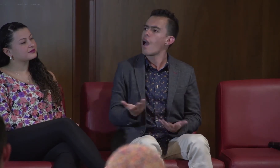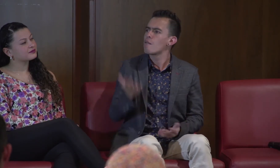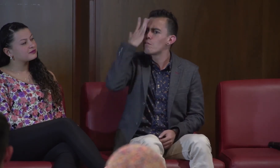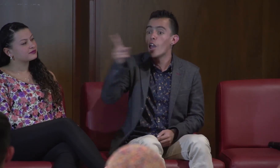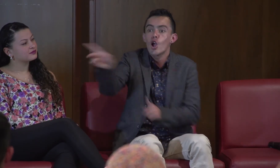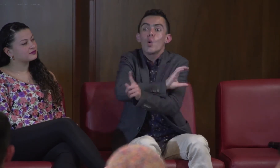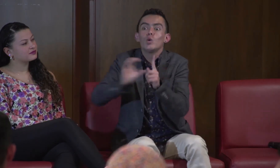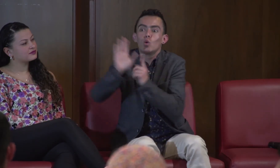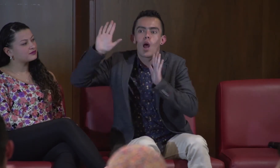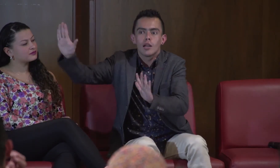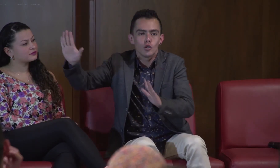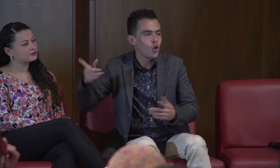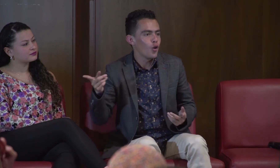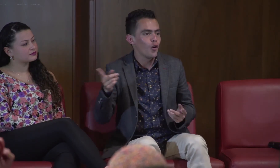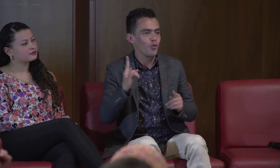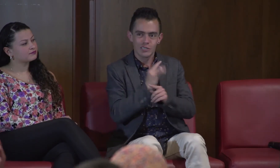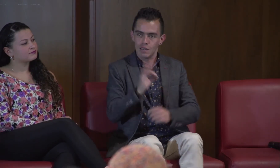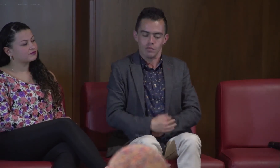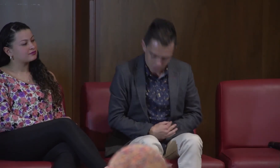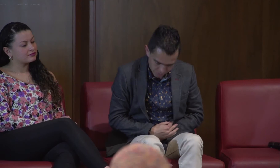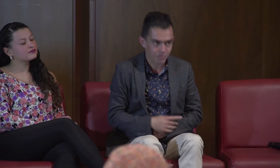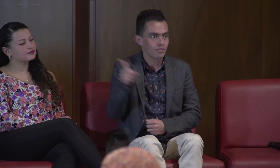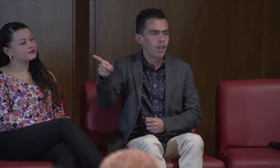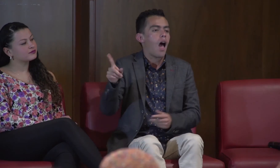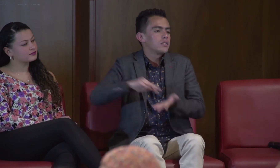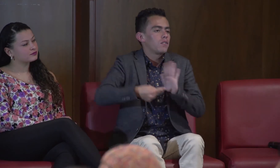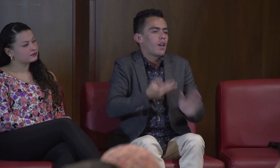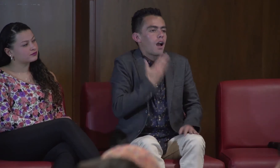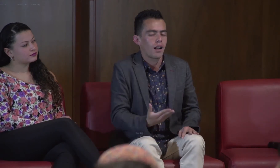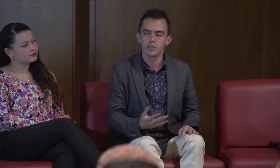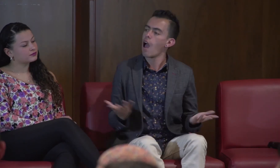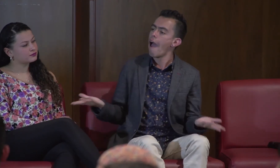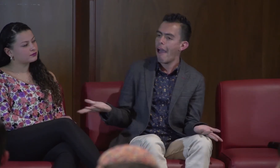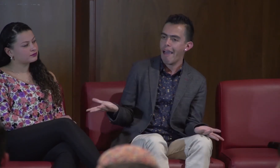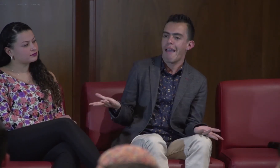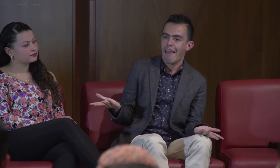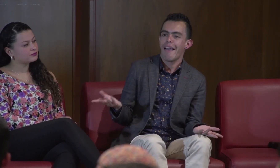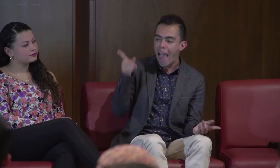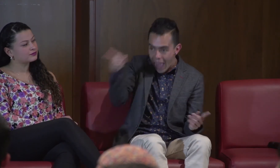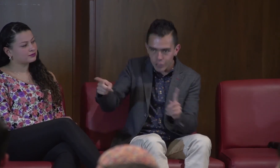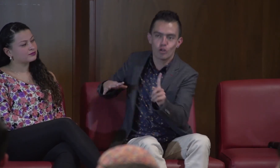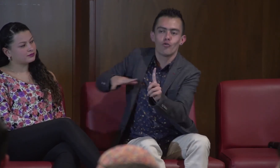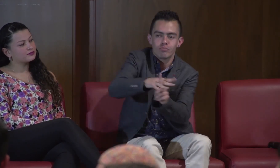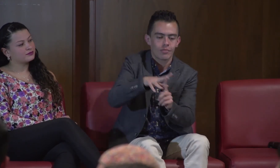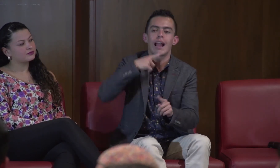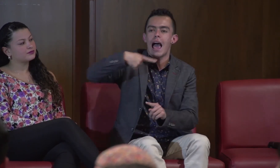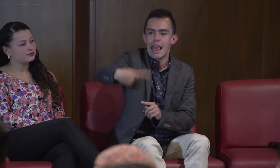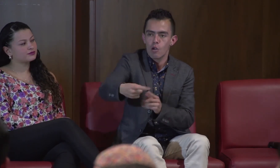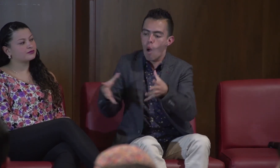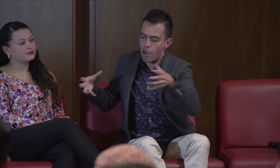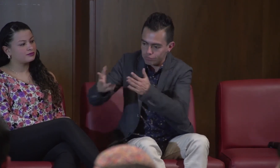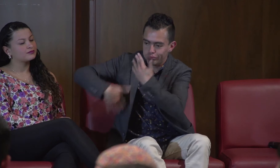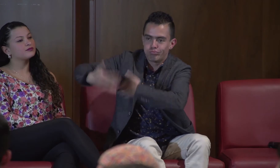es como ellos se dan las gracias, porque así es su cultura. Normalmente ellos se dirigen a una persona para darle las gracias